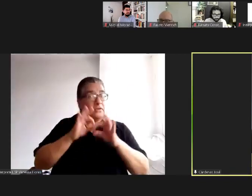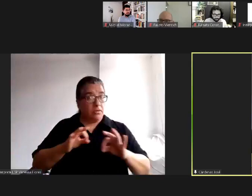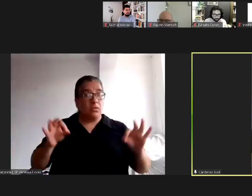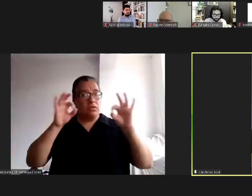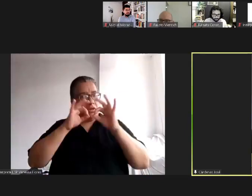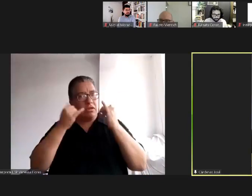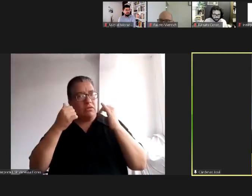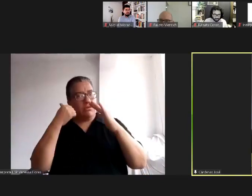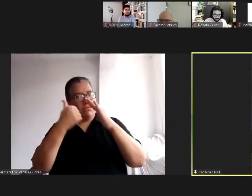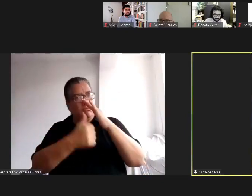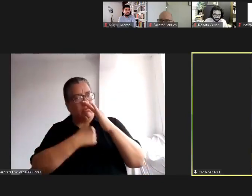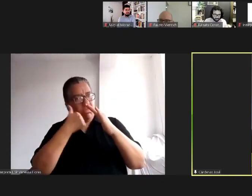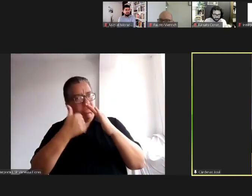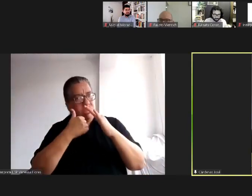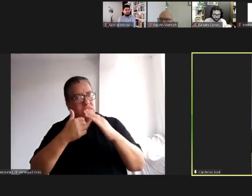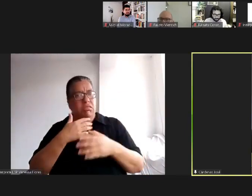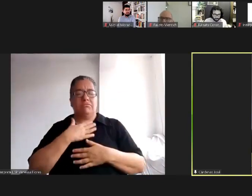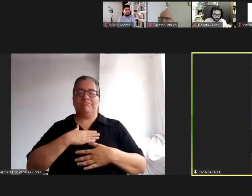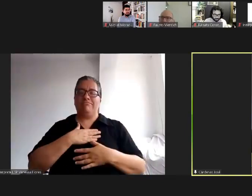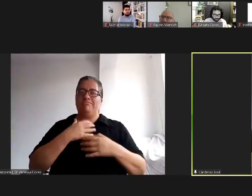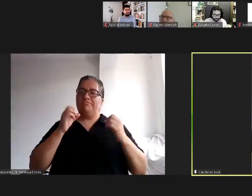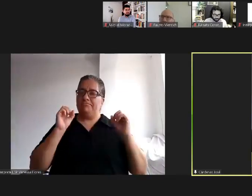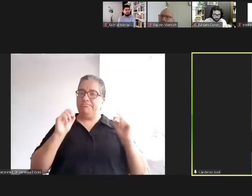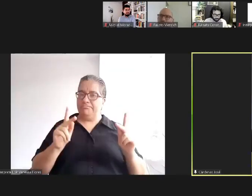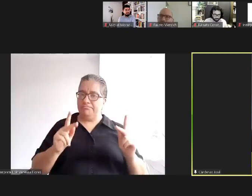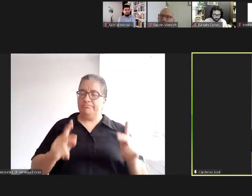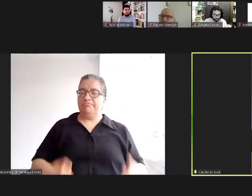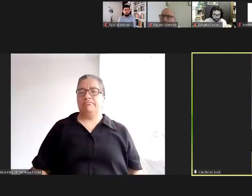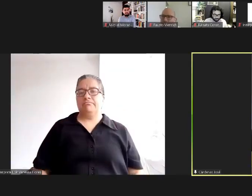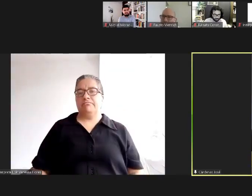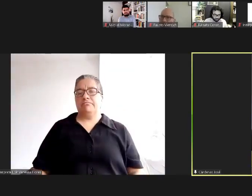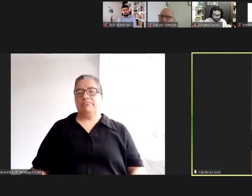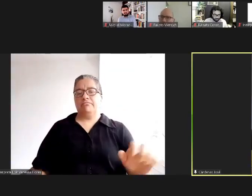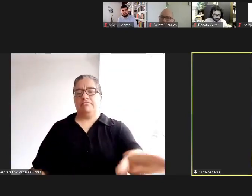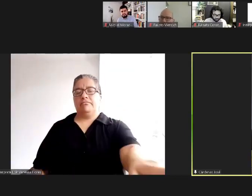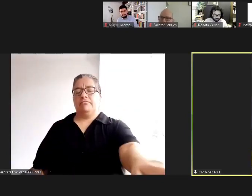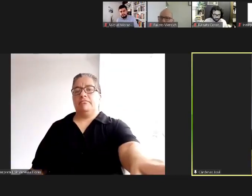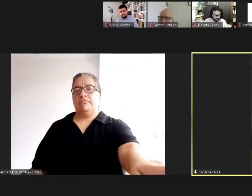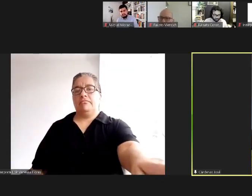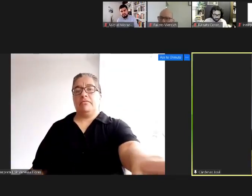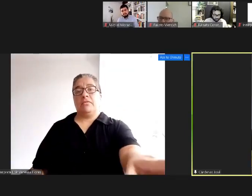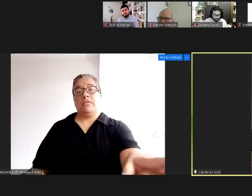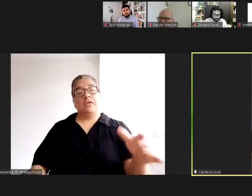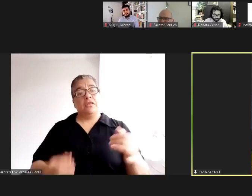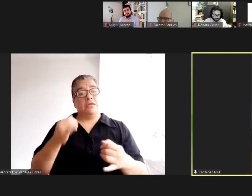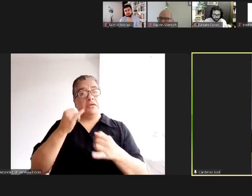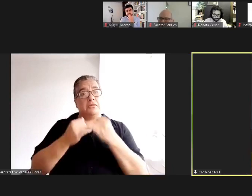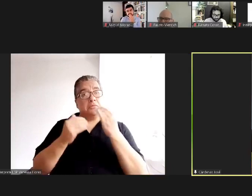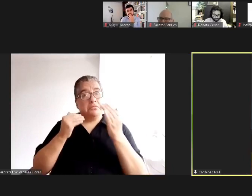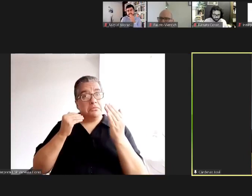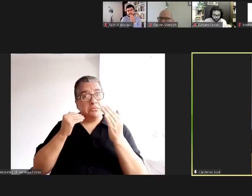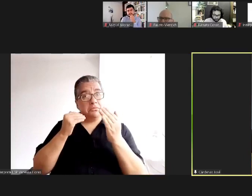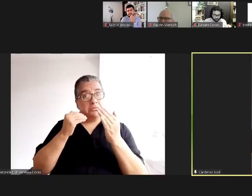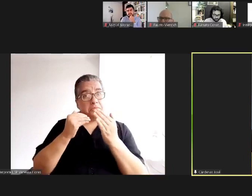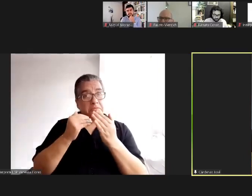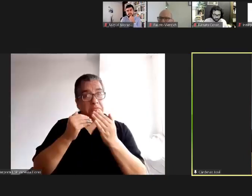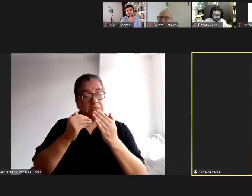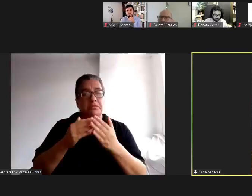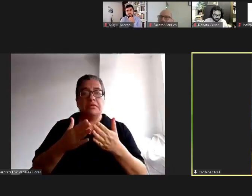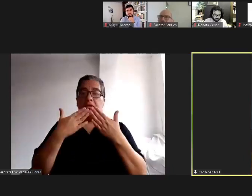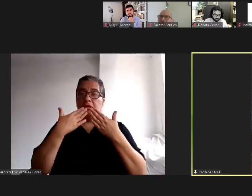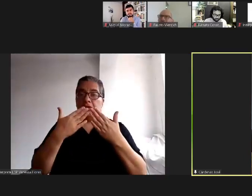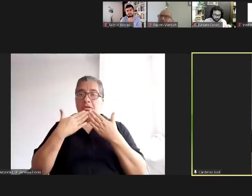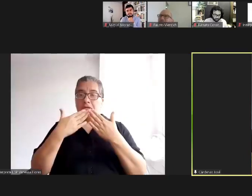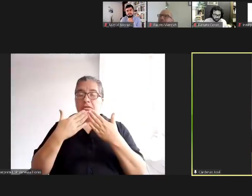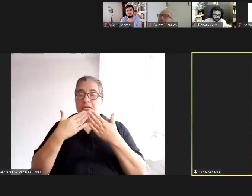esta situación sanitaria. Estamos llegando a la final de este conversatorio. Queremos agradecer la participación